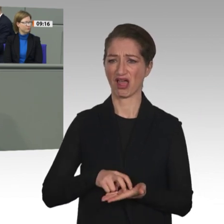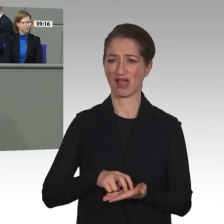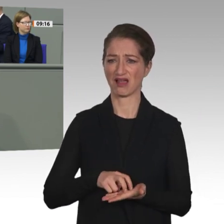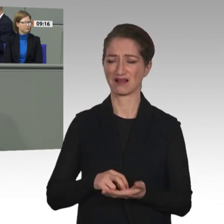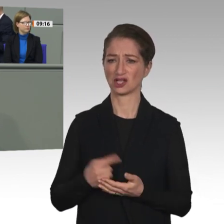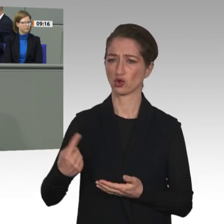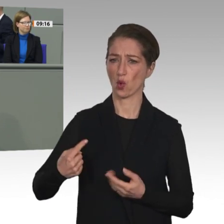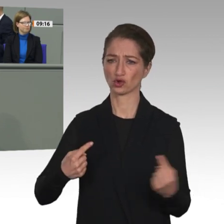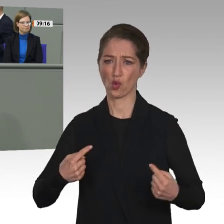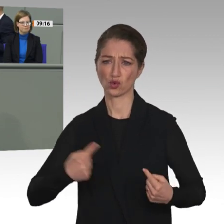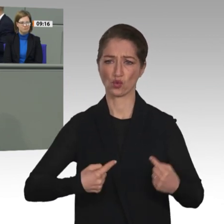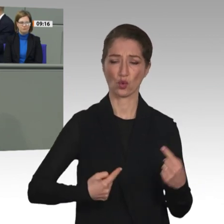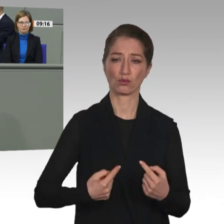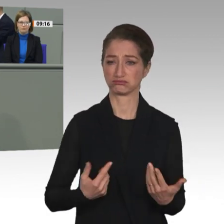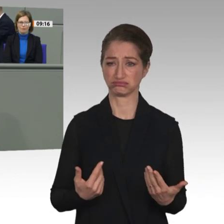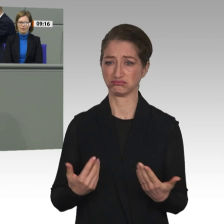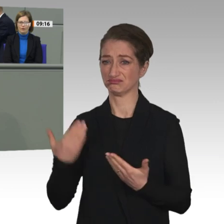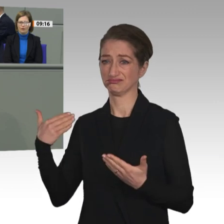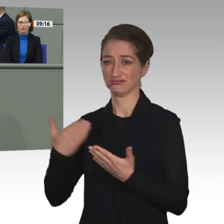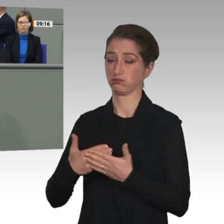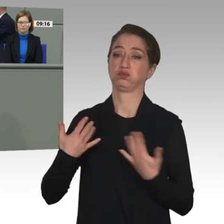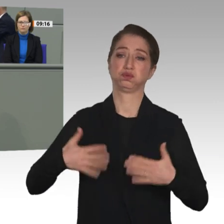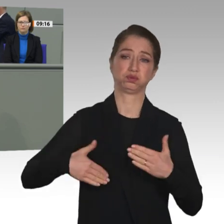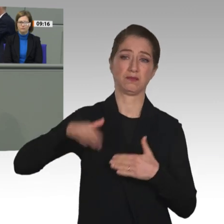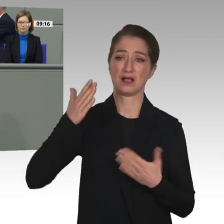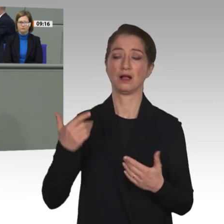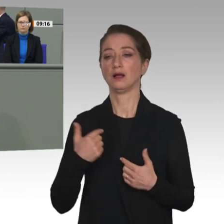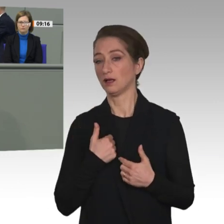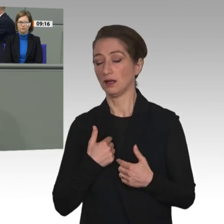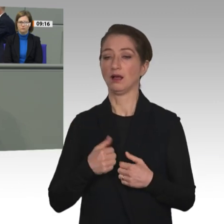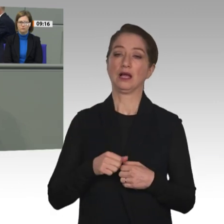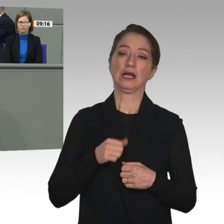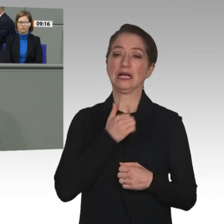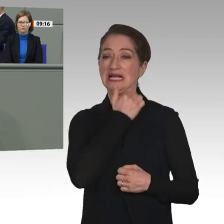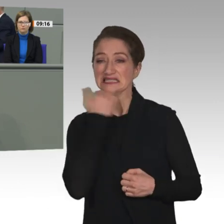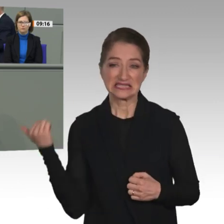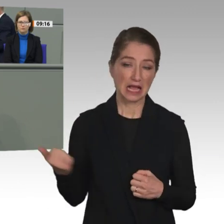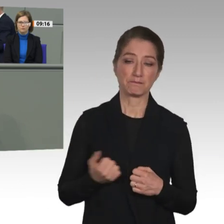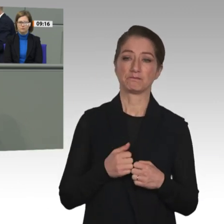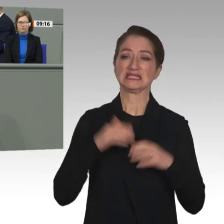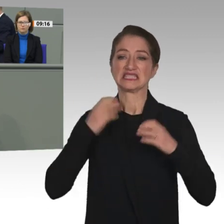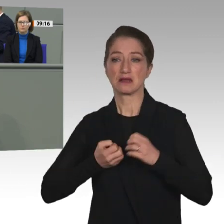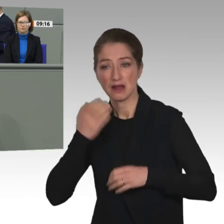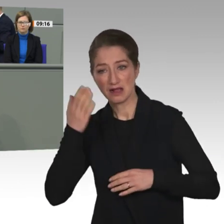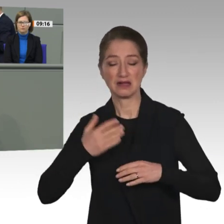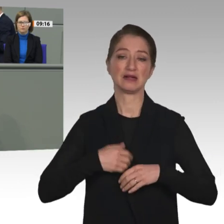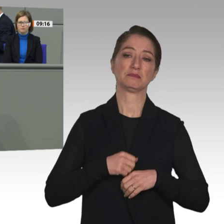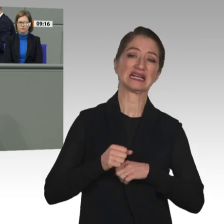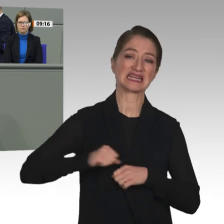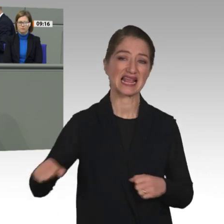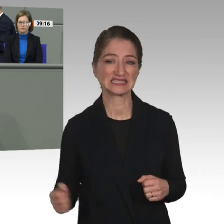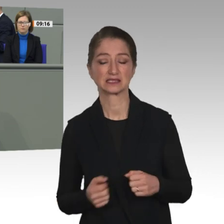gewiss niemand, der die Gefahr durch Extremismus auf der linken Seite oder Islamismus unterschätzt. Aber der Feind unserer